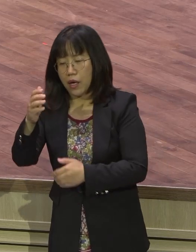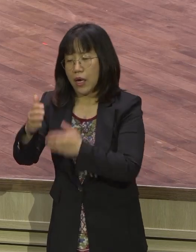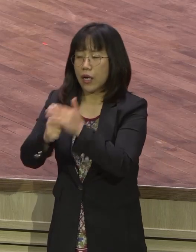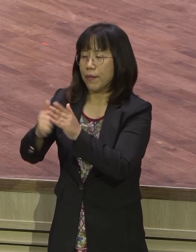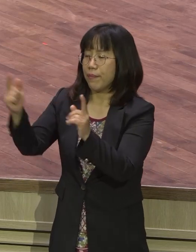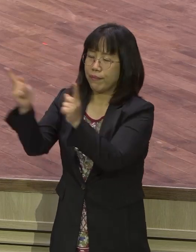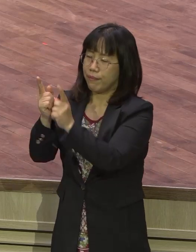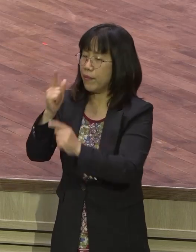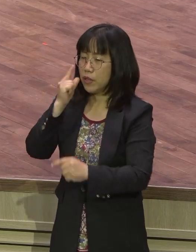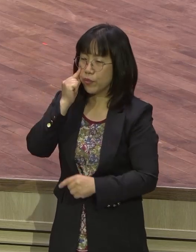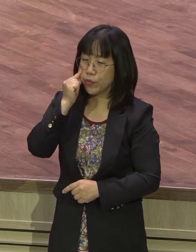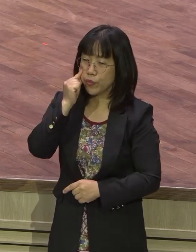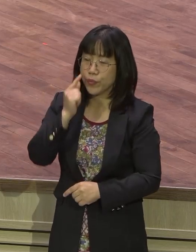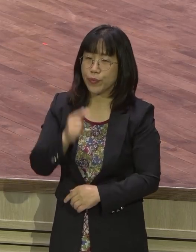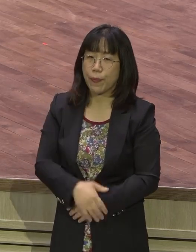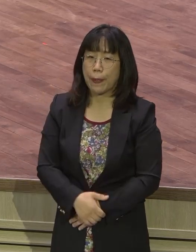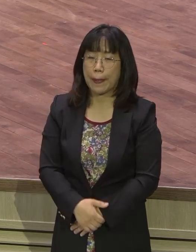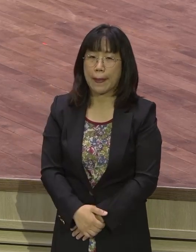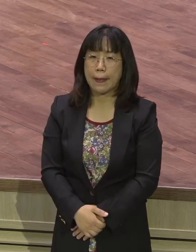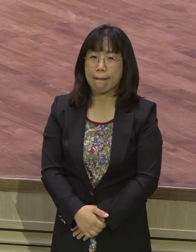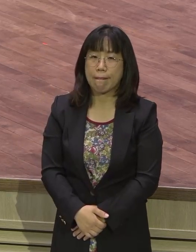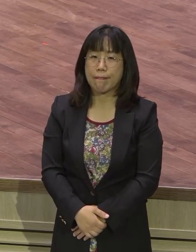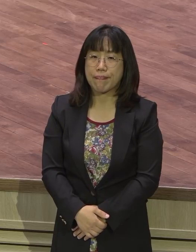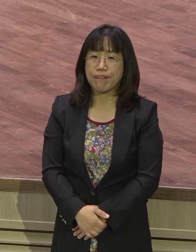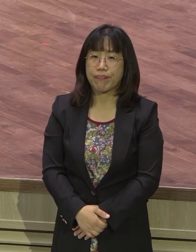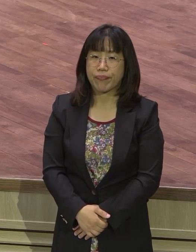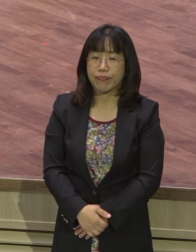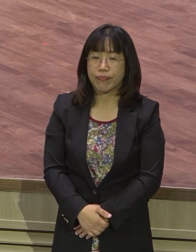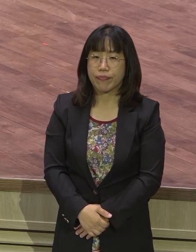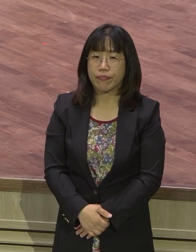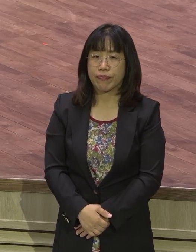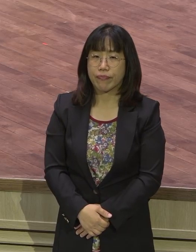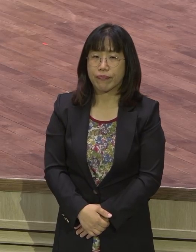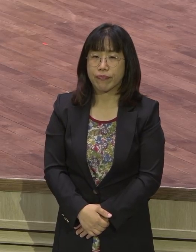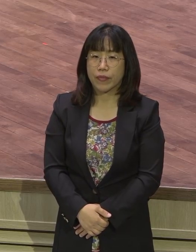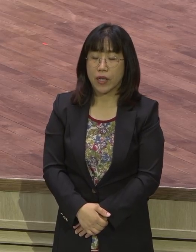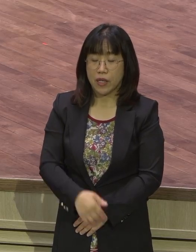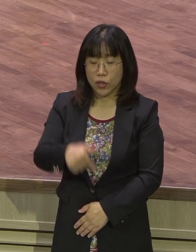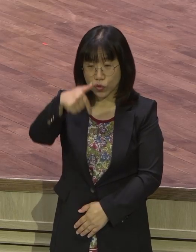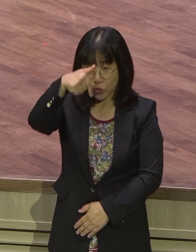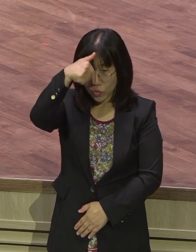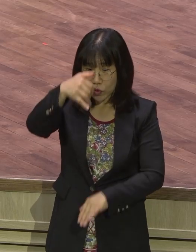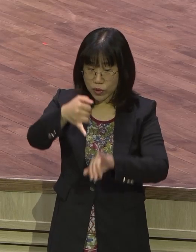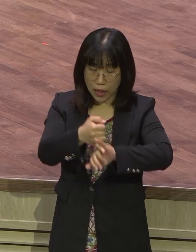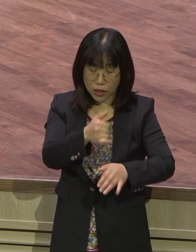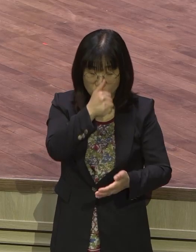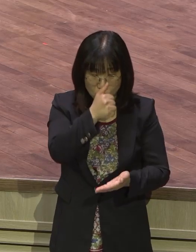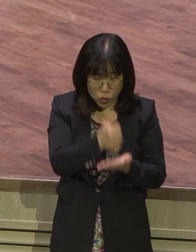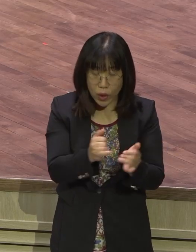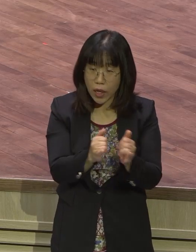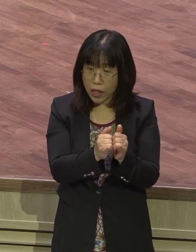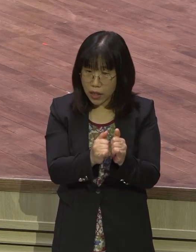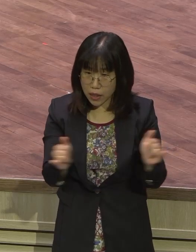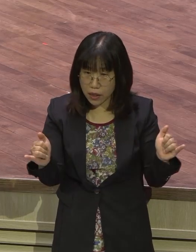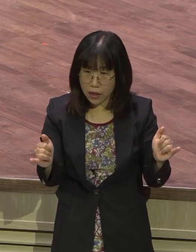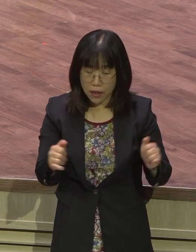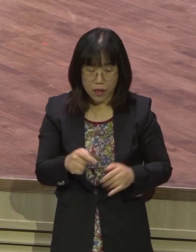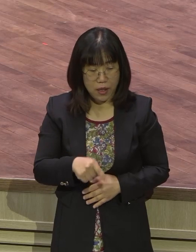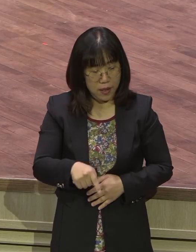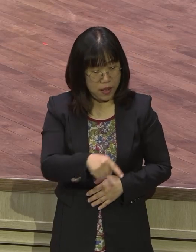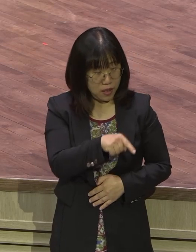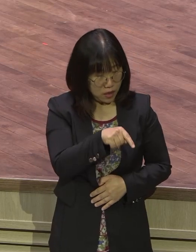하나님을 만날 수가 없어요. 그래서 이런 죄인들에게 구약시대는 뭐요 하나님 시켰어요.